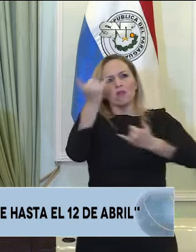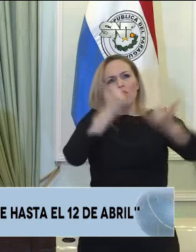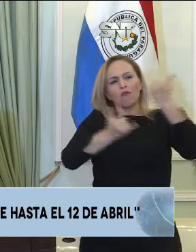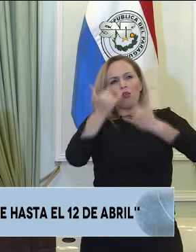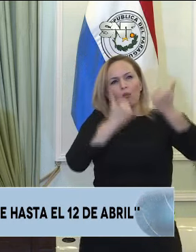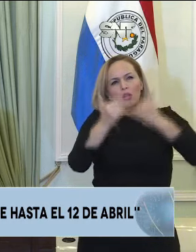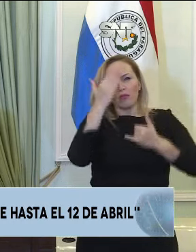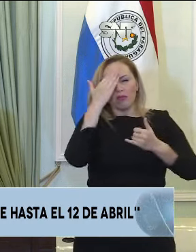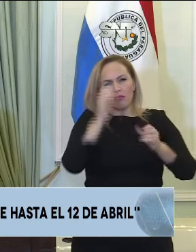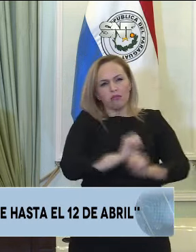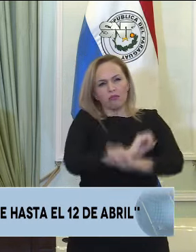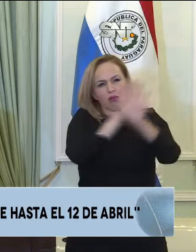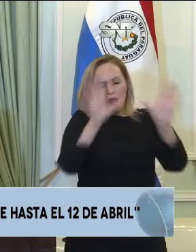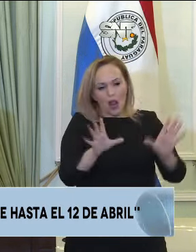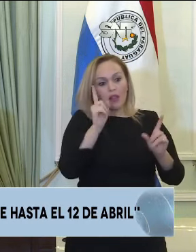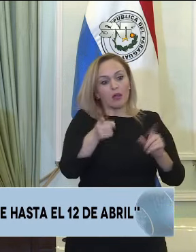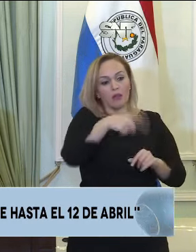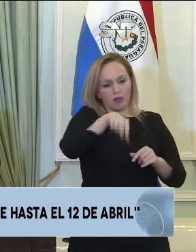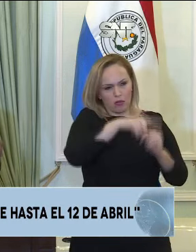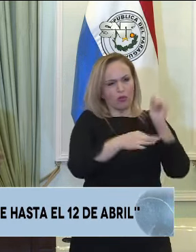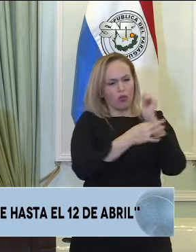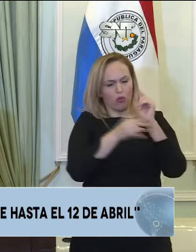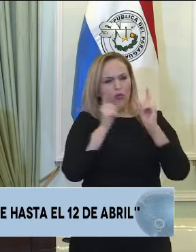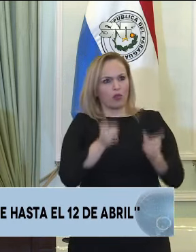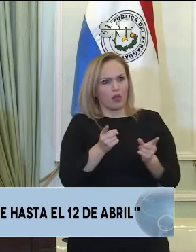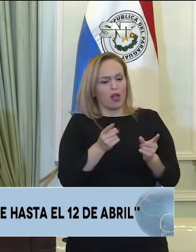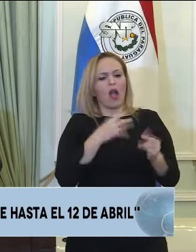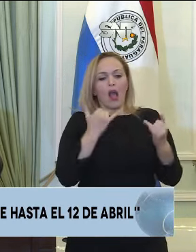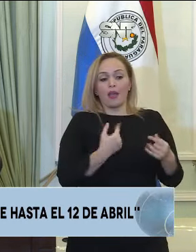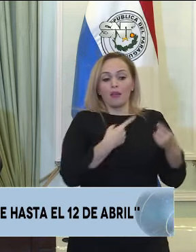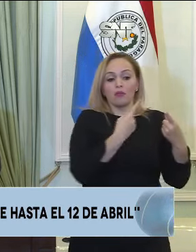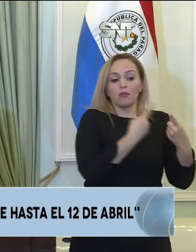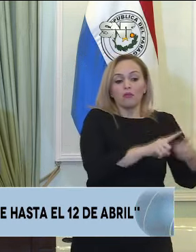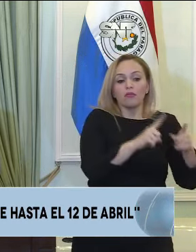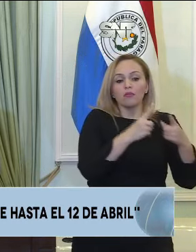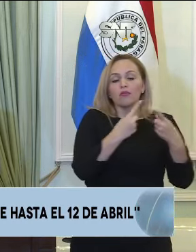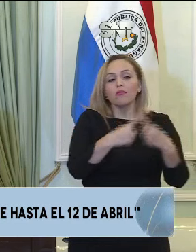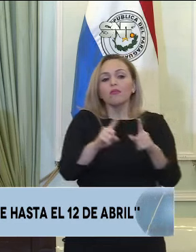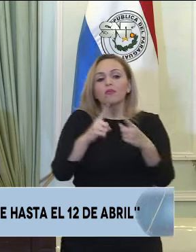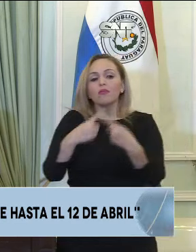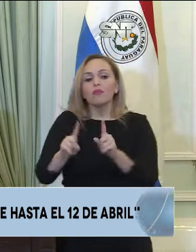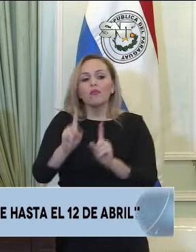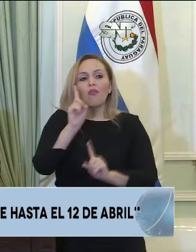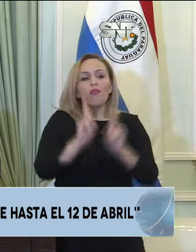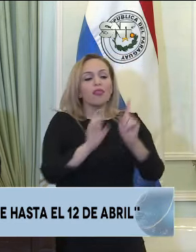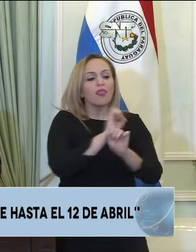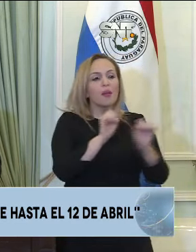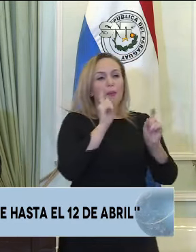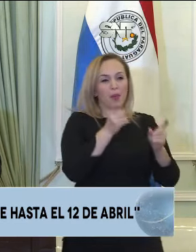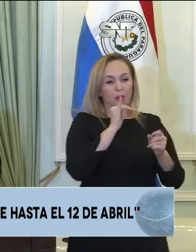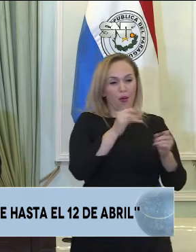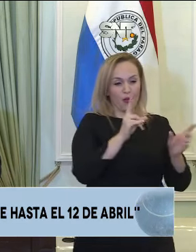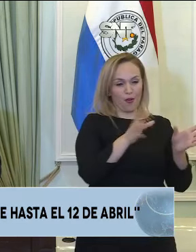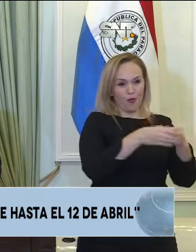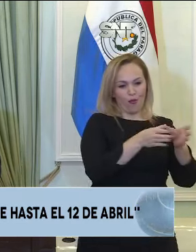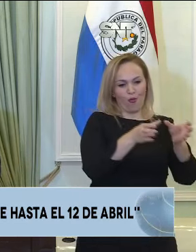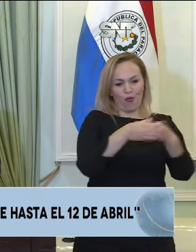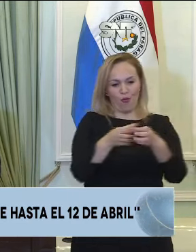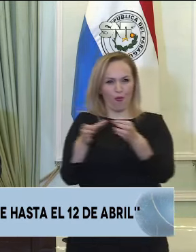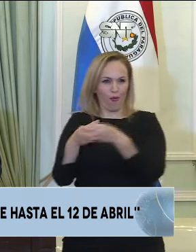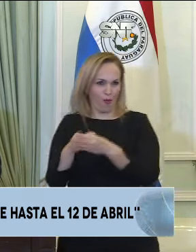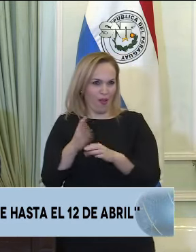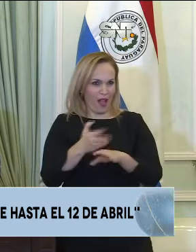personal de blanco, están diferenciadas de acuerdo al nivel de encuentro que tienen con el paciente. O sea,